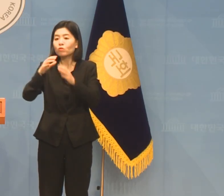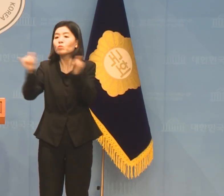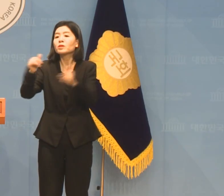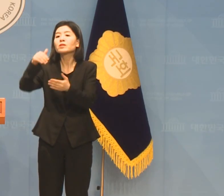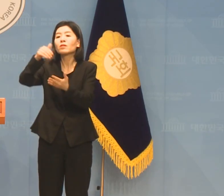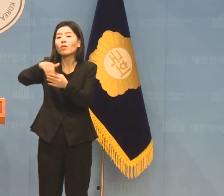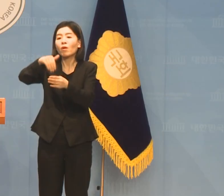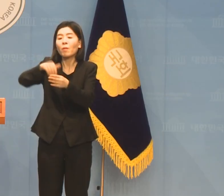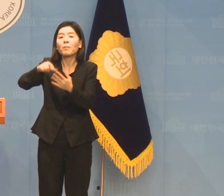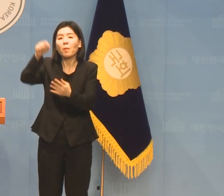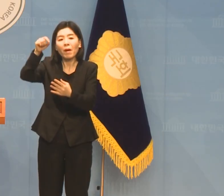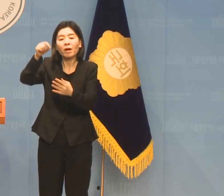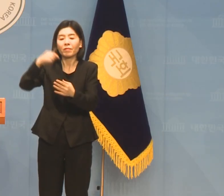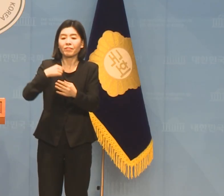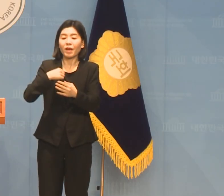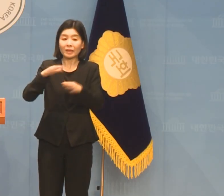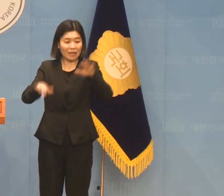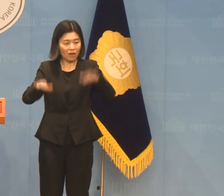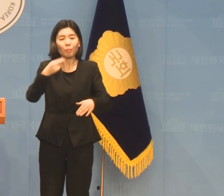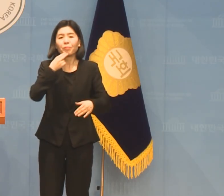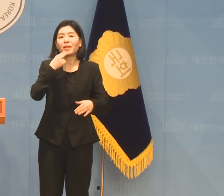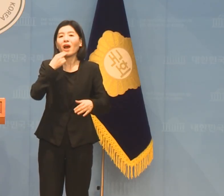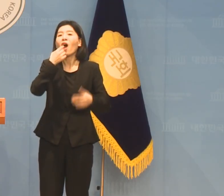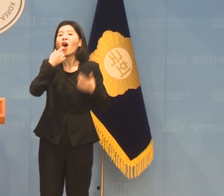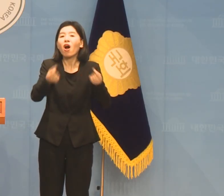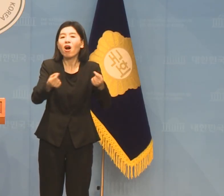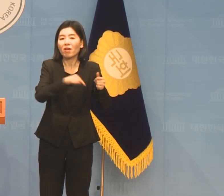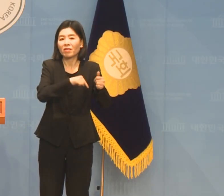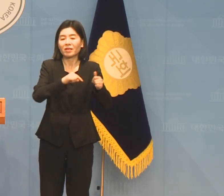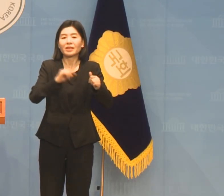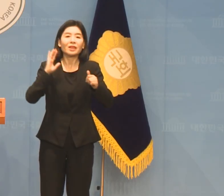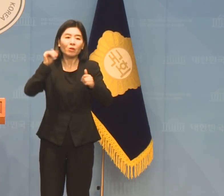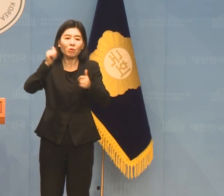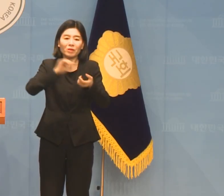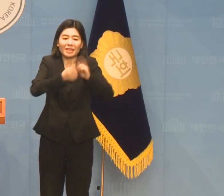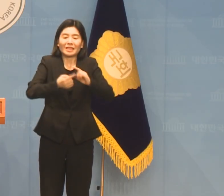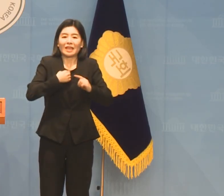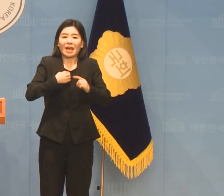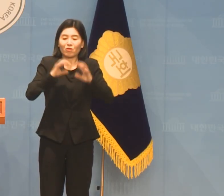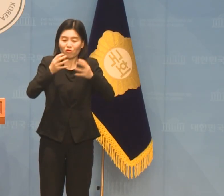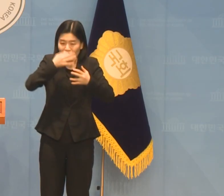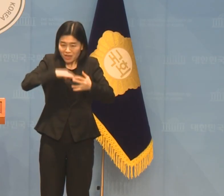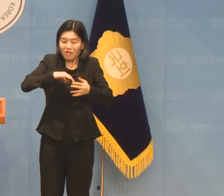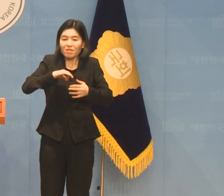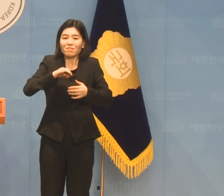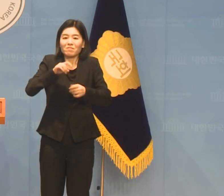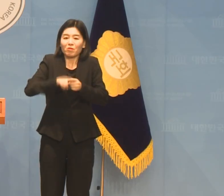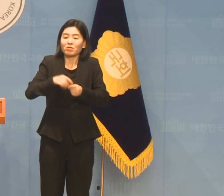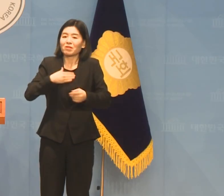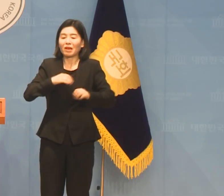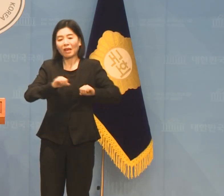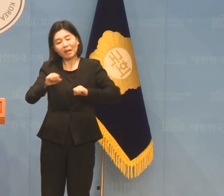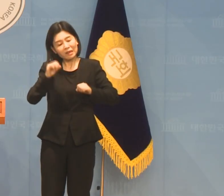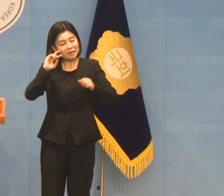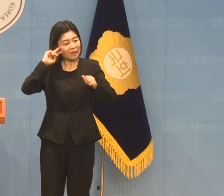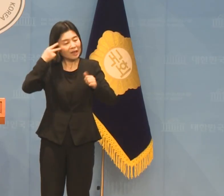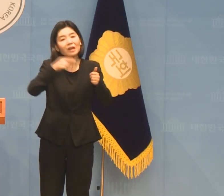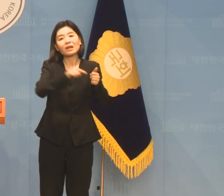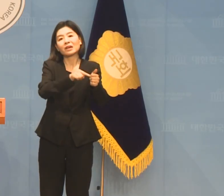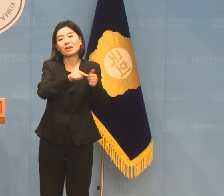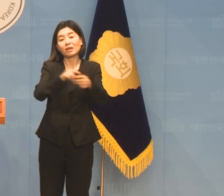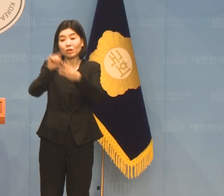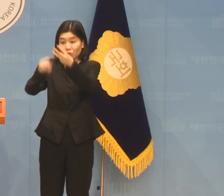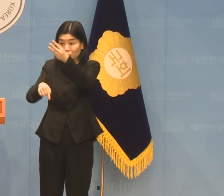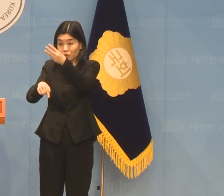언급처럼 스스로 대통령을 대신해 국익을 지키고 있다는 착각을 하고 있는 것입니다. 윤석열이 파면되는